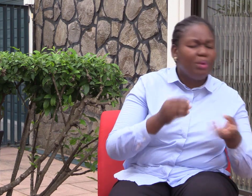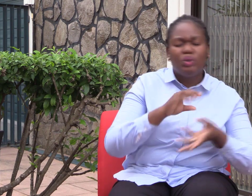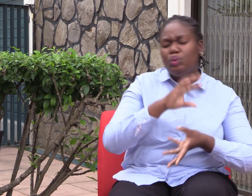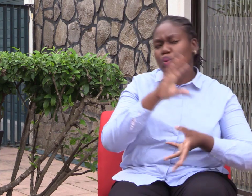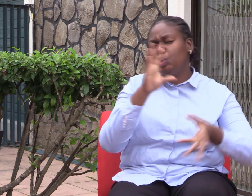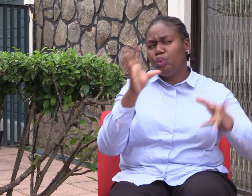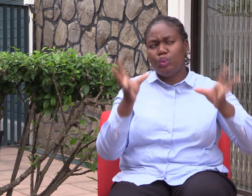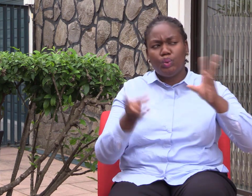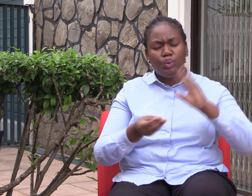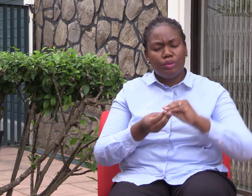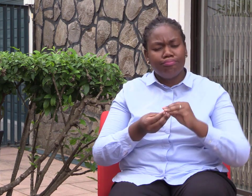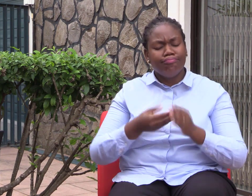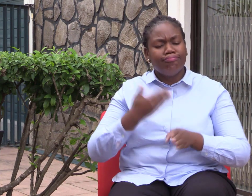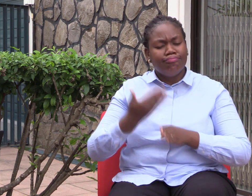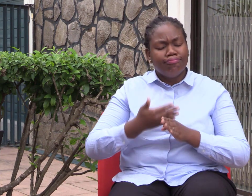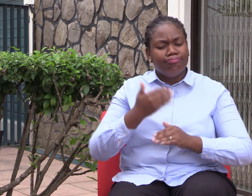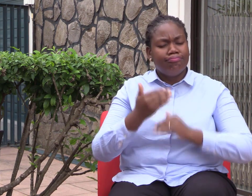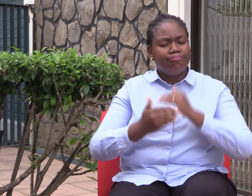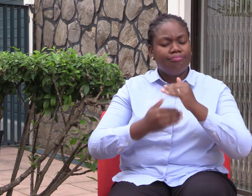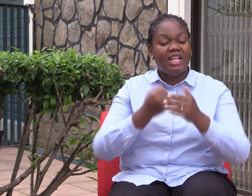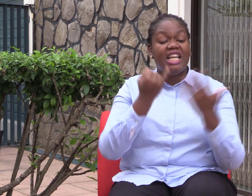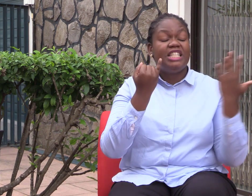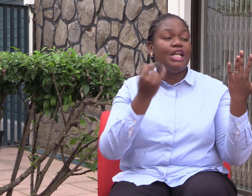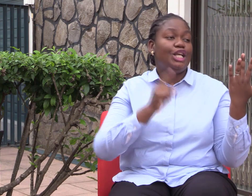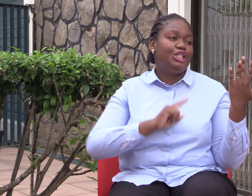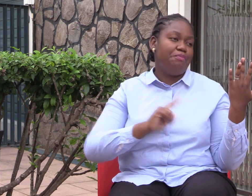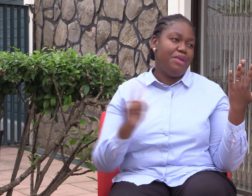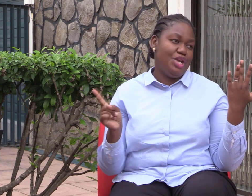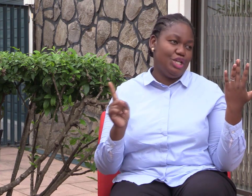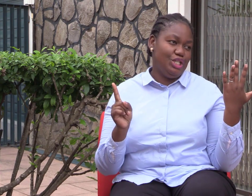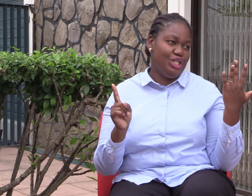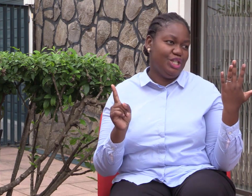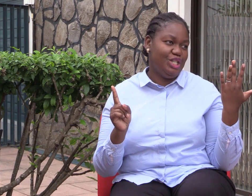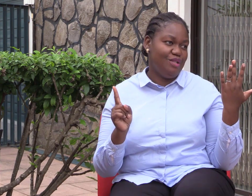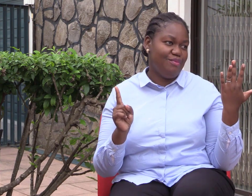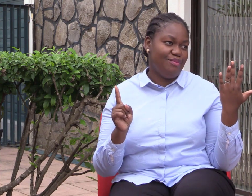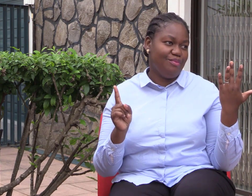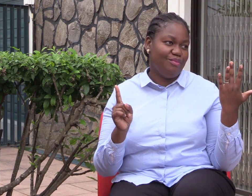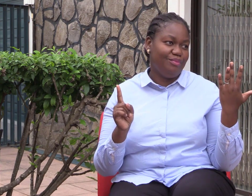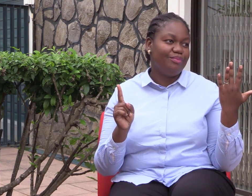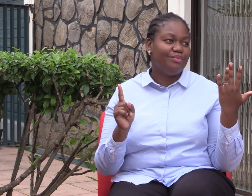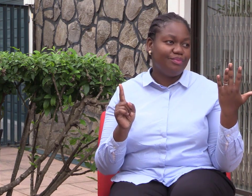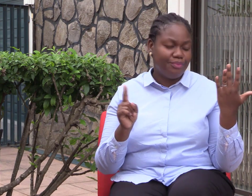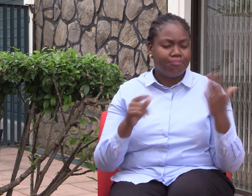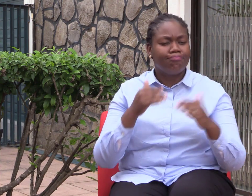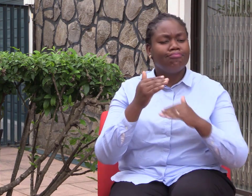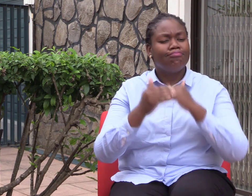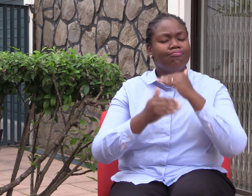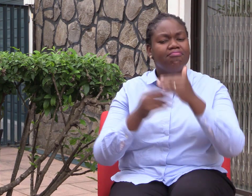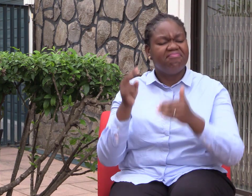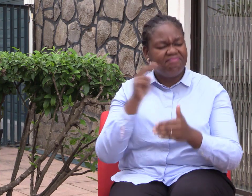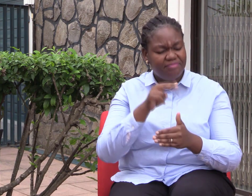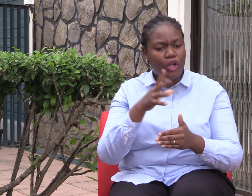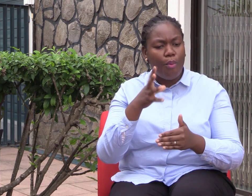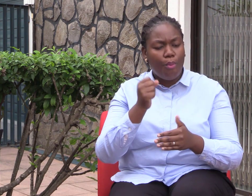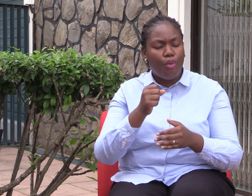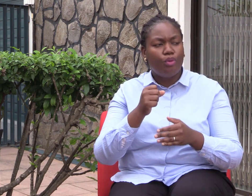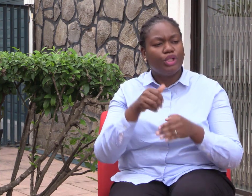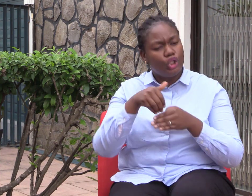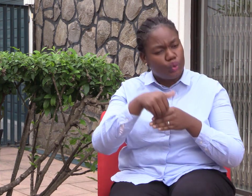do jornalismo, isto é, a edição e as imagens, e eu senti esta vontade e fui